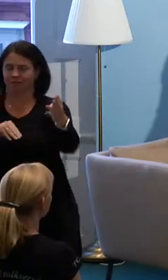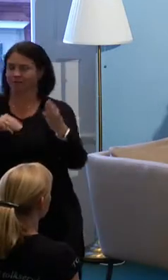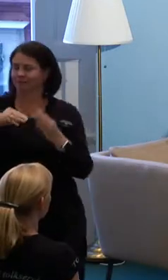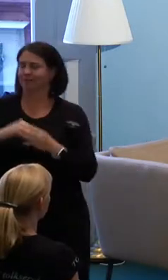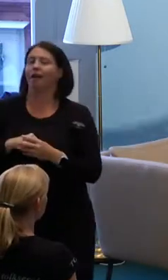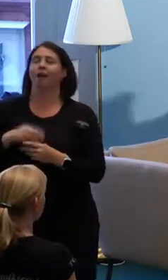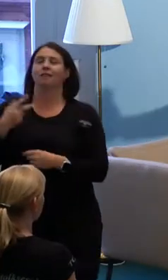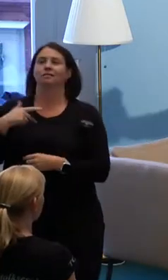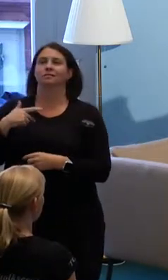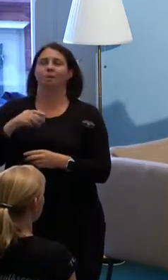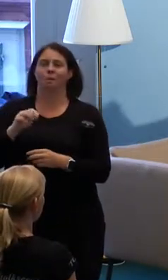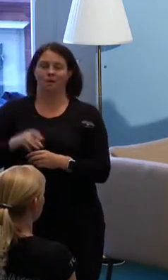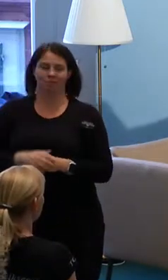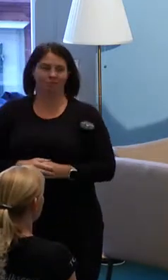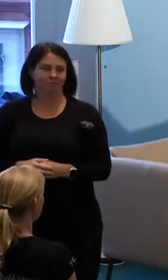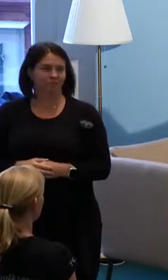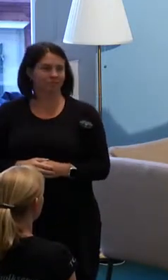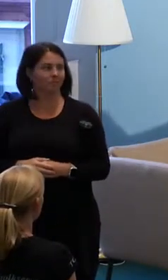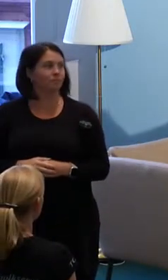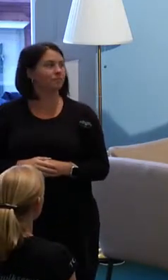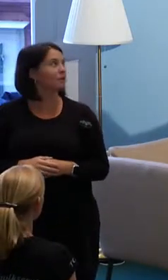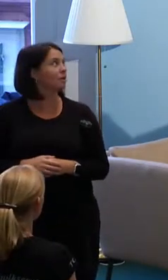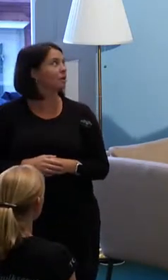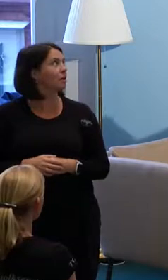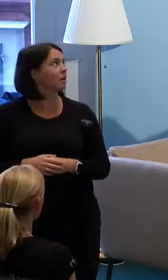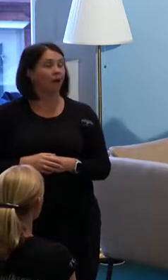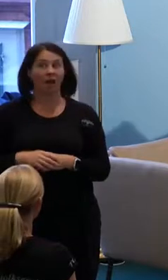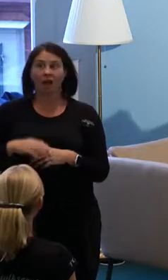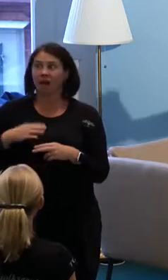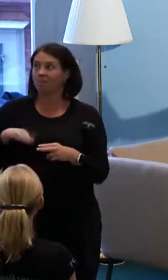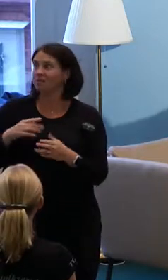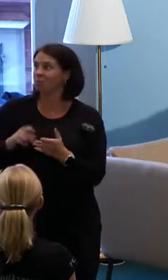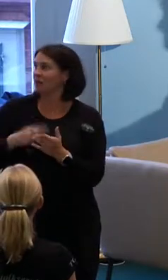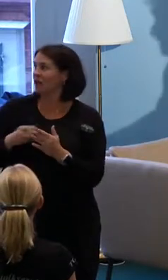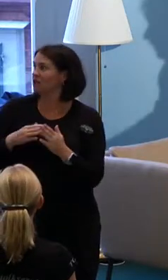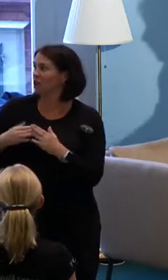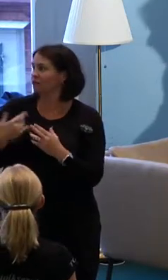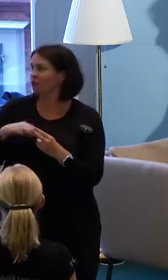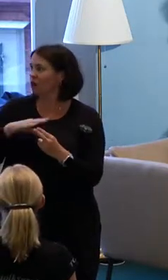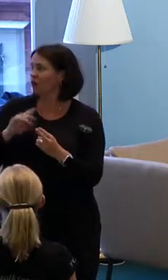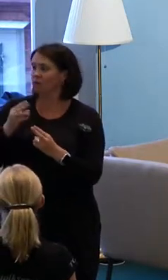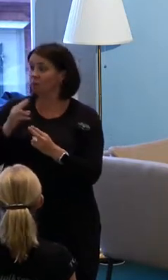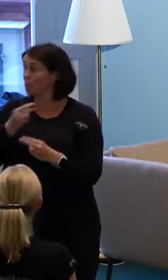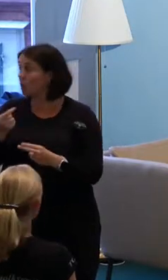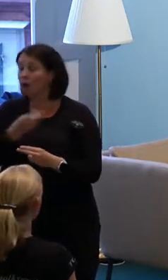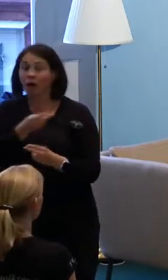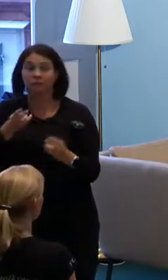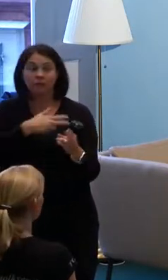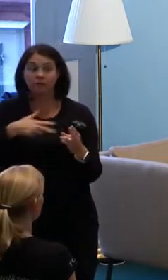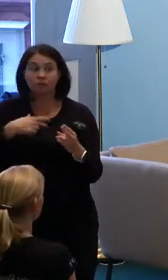Arvika. Ja. Är det vad är så exotiskt vi blir? Har vi några danskar i lokalen?